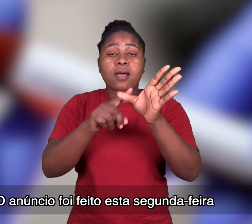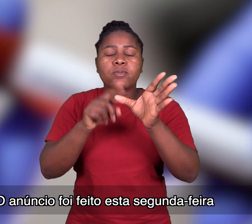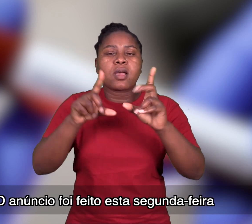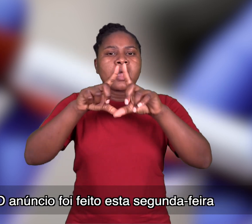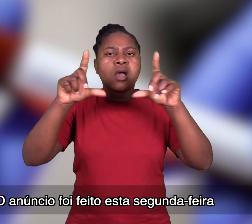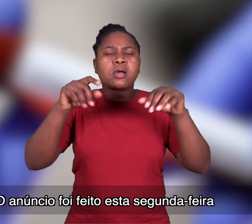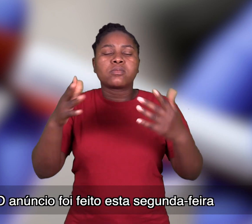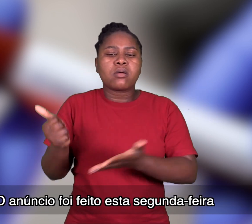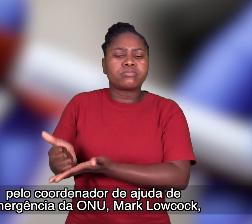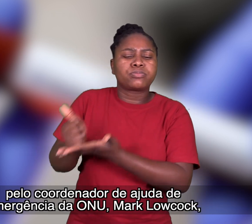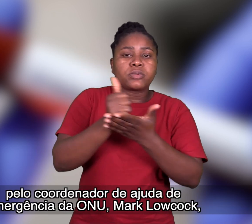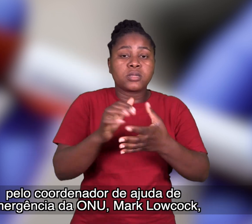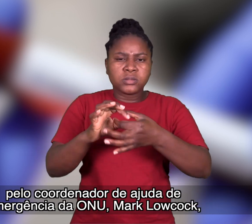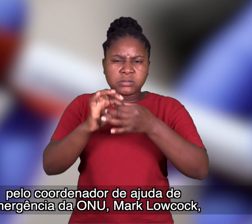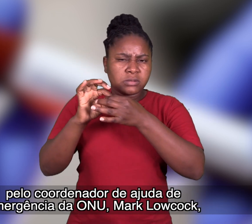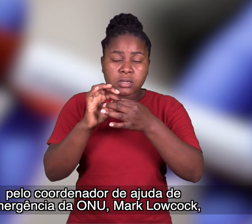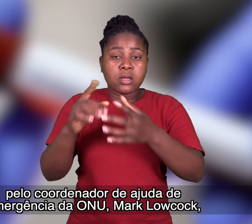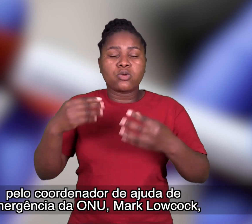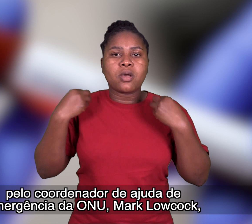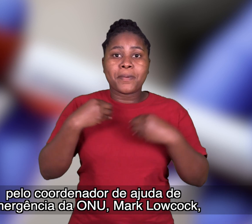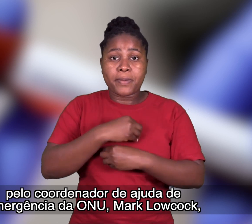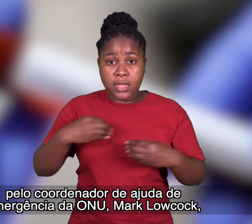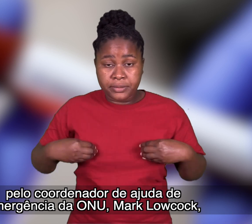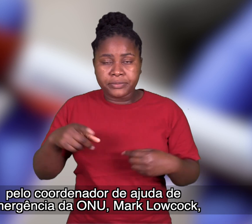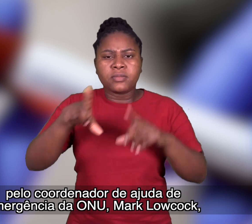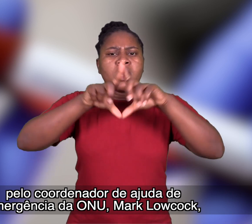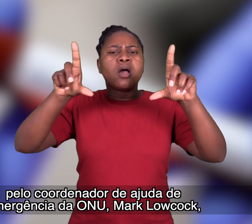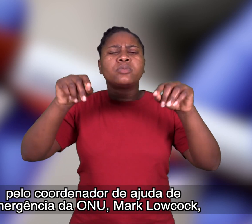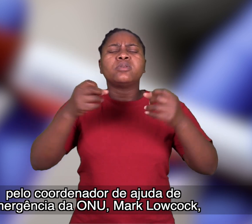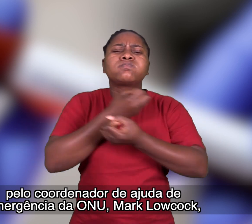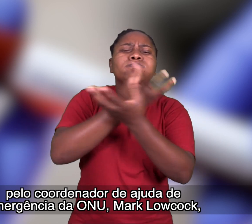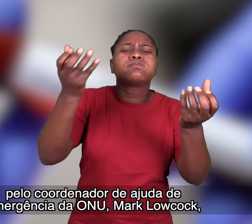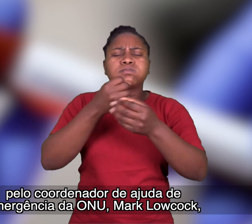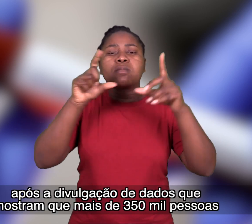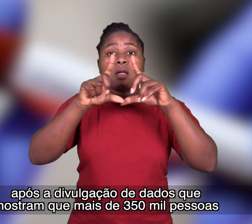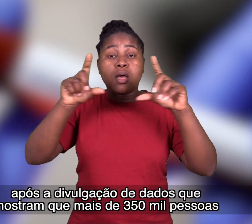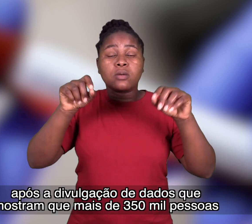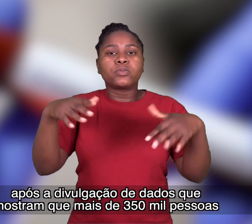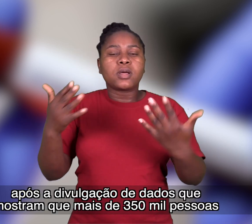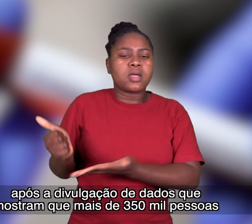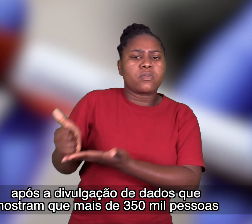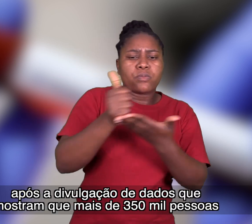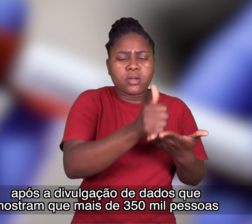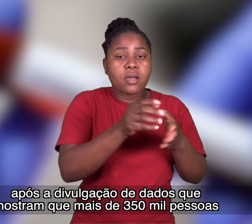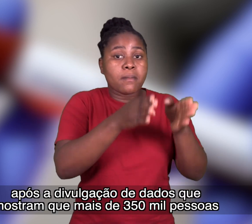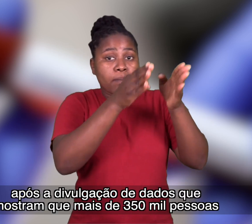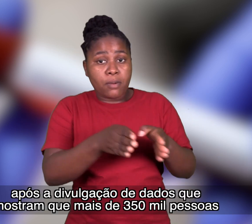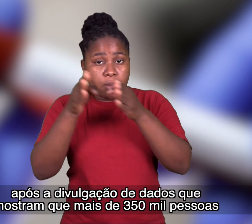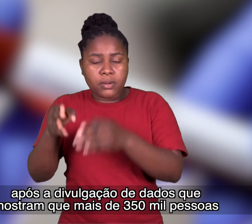foi feito esta segunda-feira pelo coordenador de ajuda de emergência da ONU, Mark Laukak, após a divulgação de dados que mostram que mais de